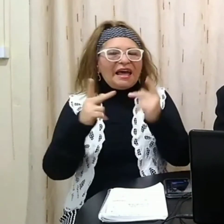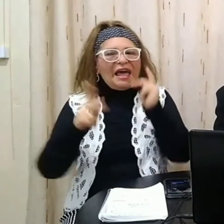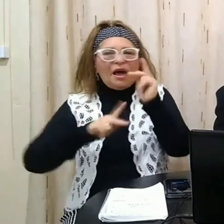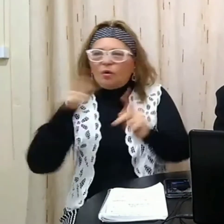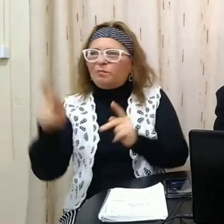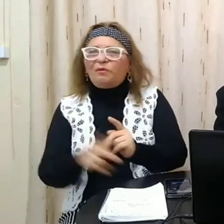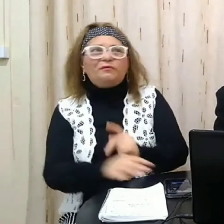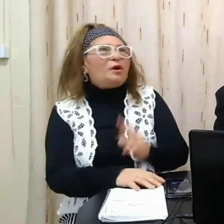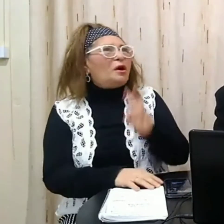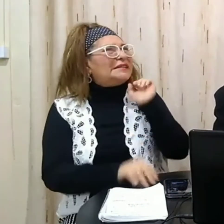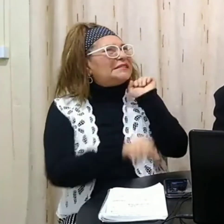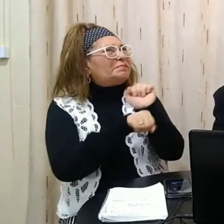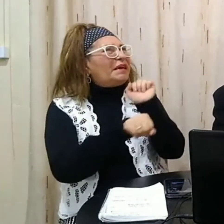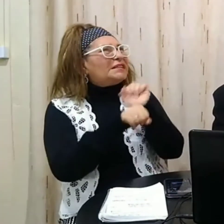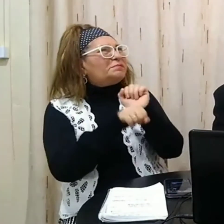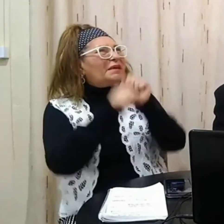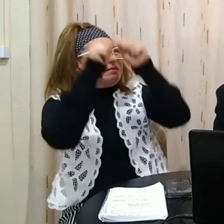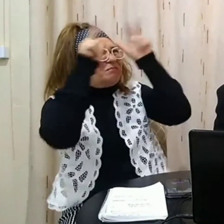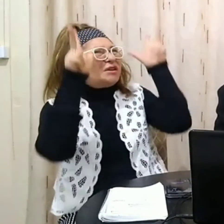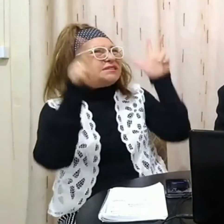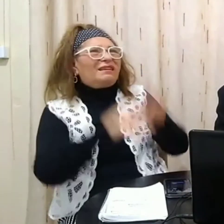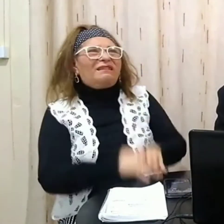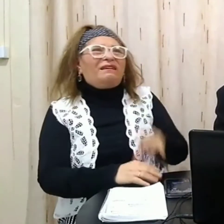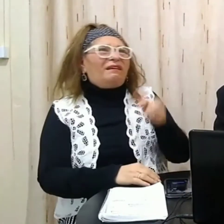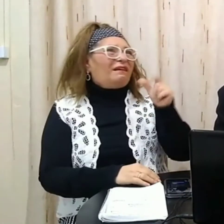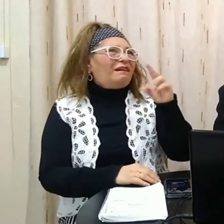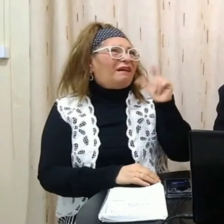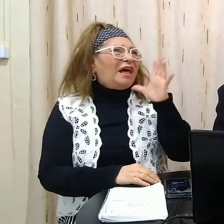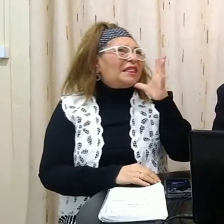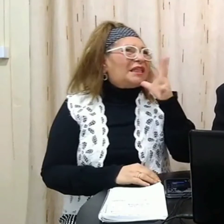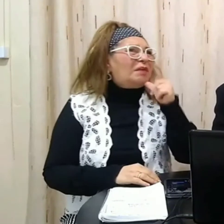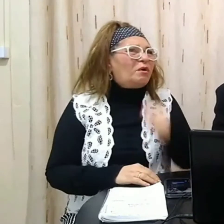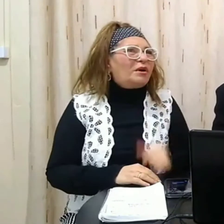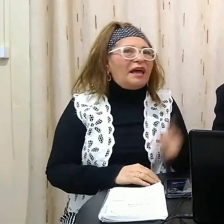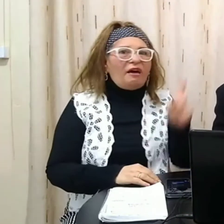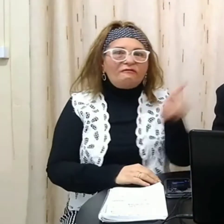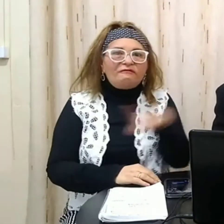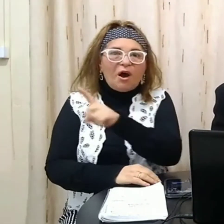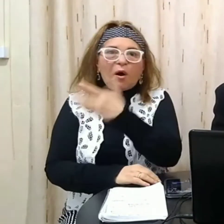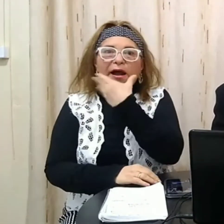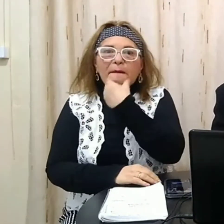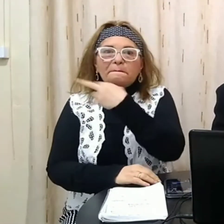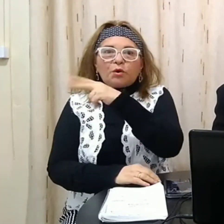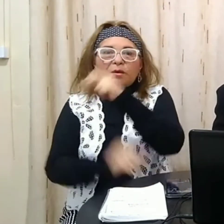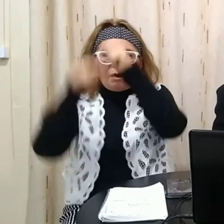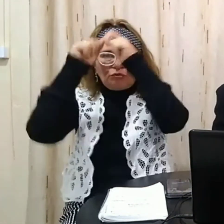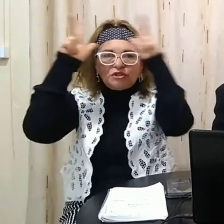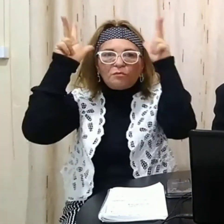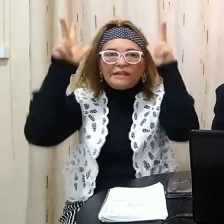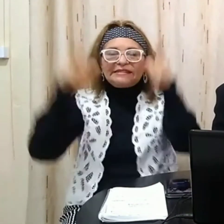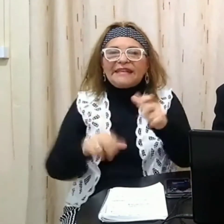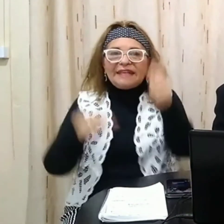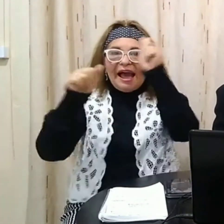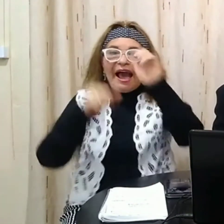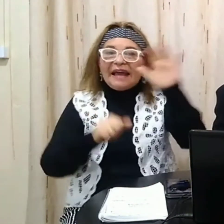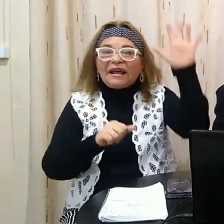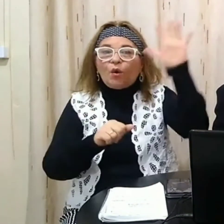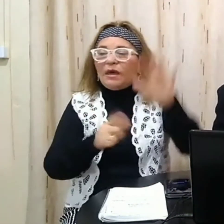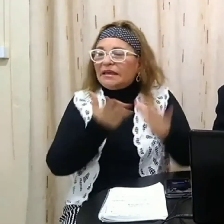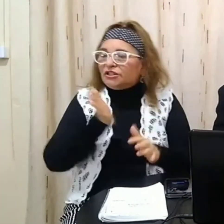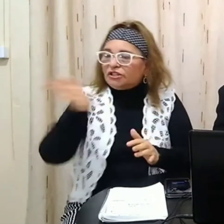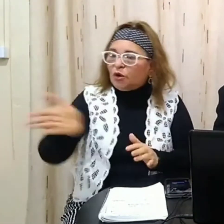Moisés tardava, acercou-se de Arão, e Arão tinha ficado responsável então pelo povo naqueles 40 dias,